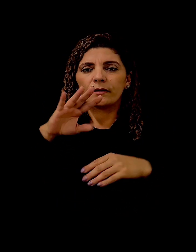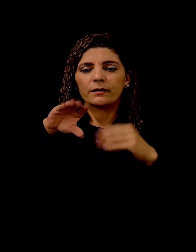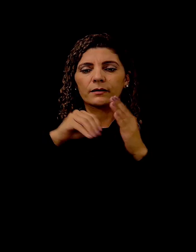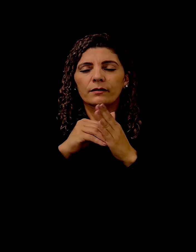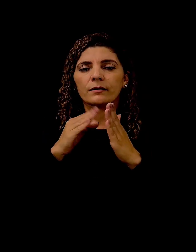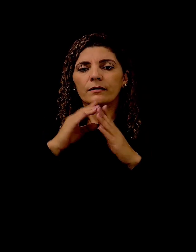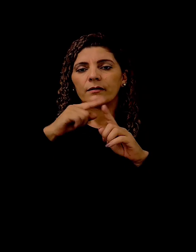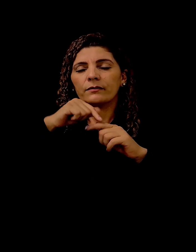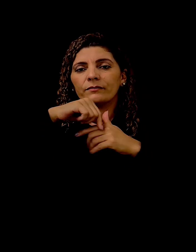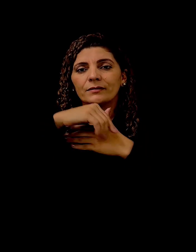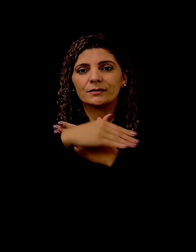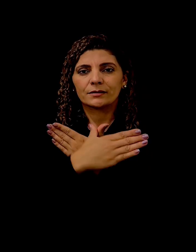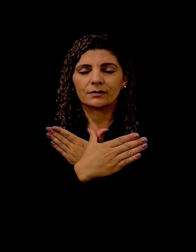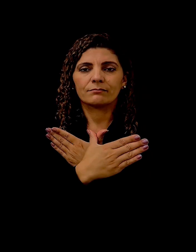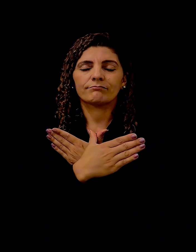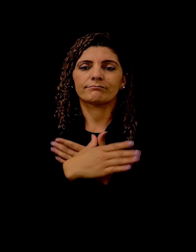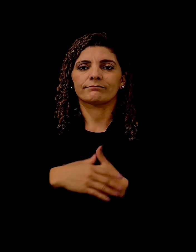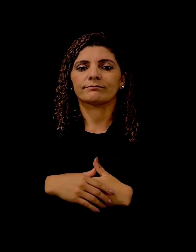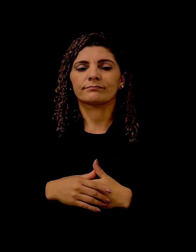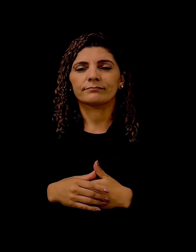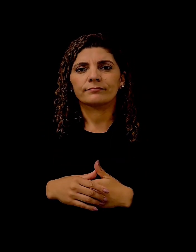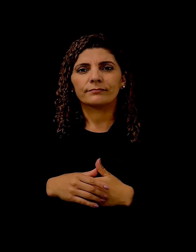universal do Reino de Deus. Aqueles que estiverem